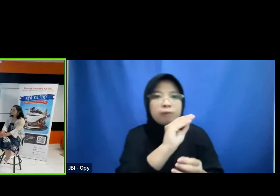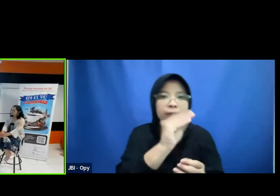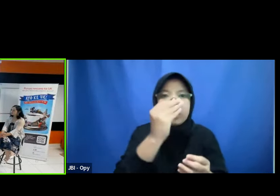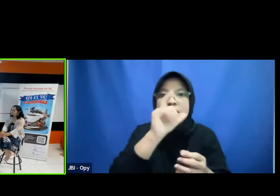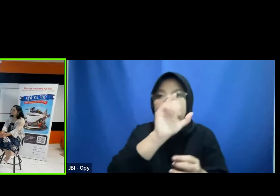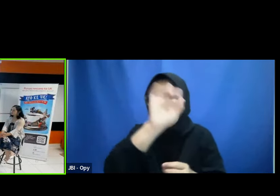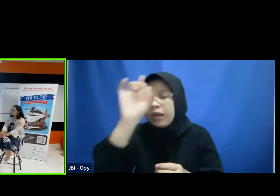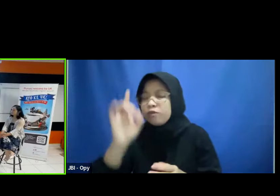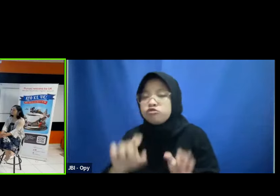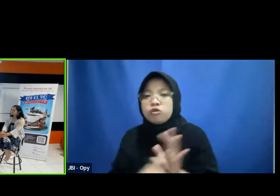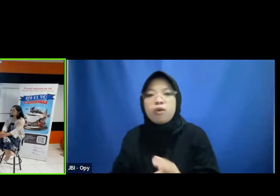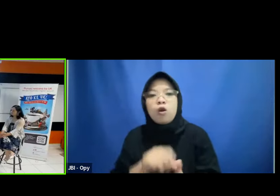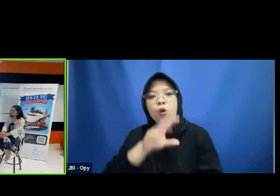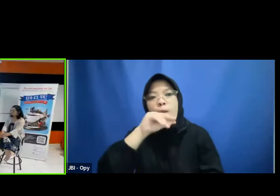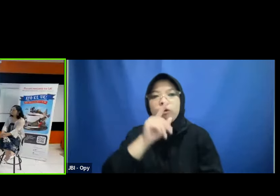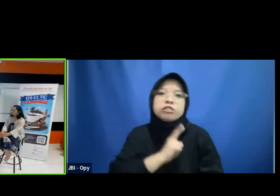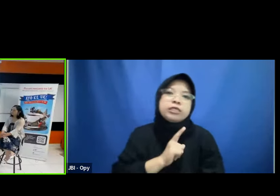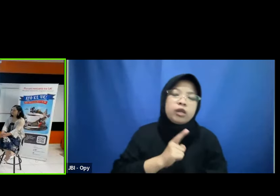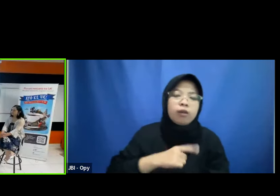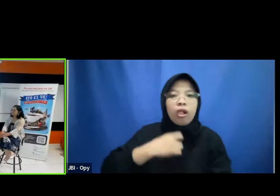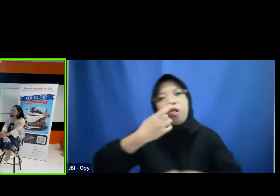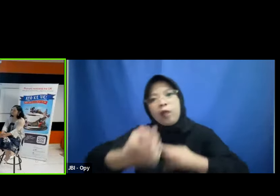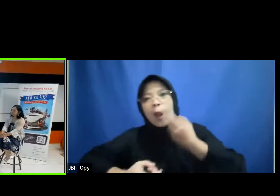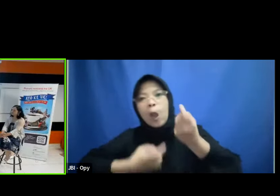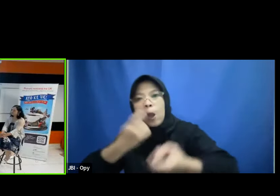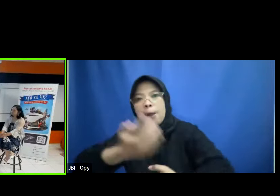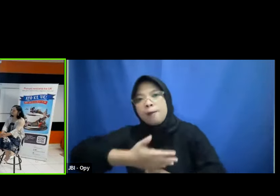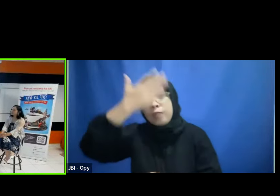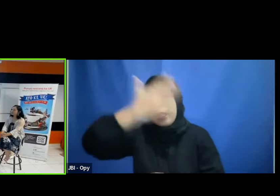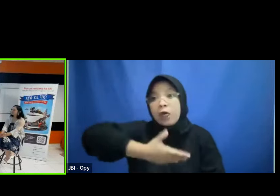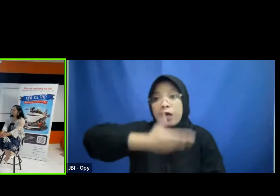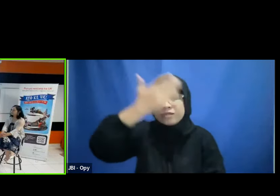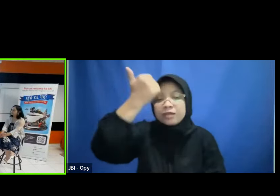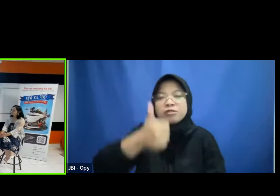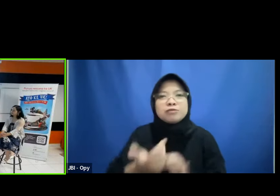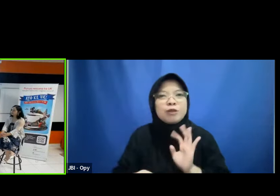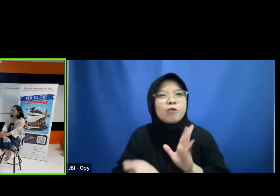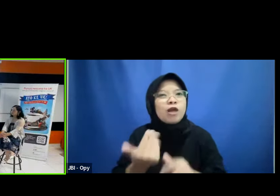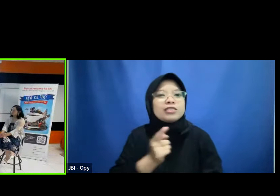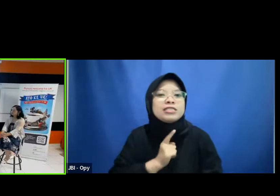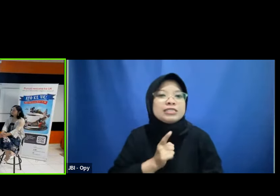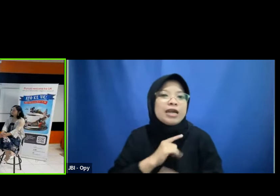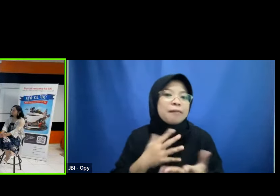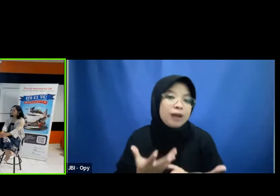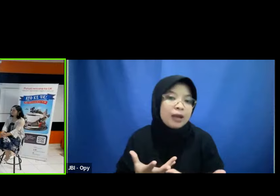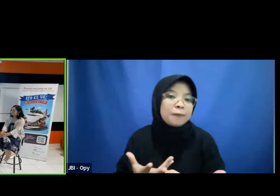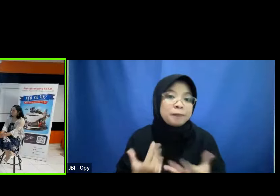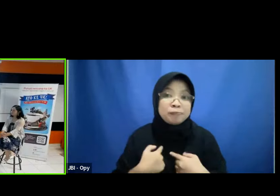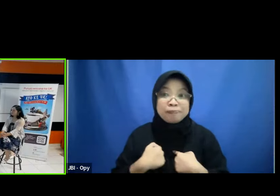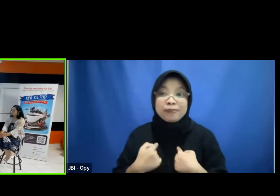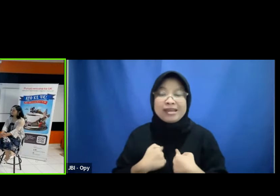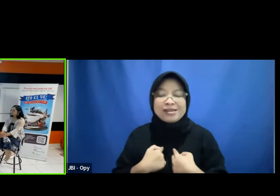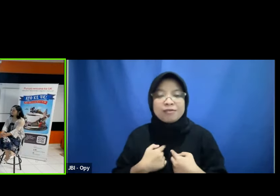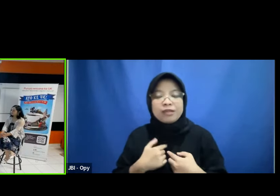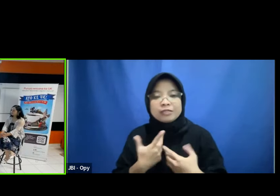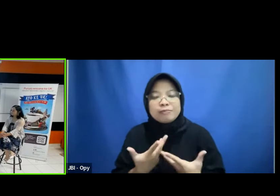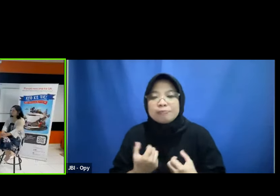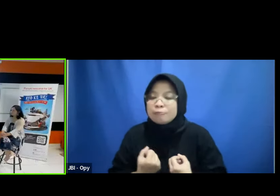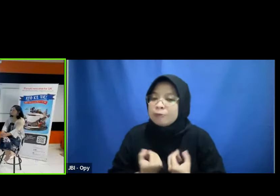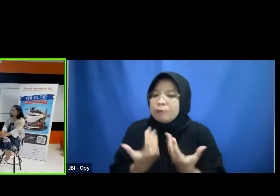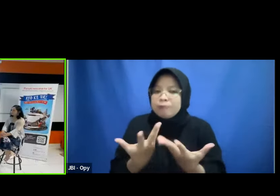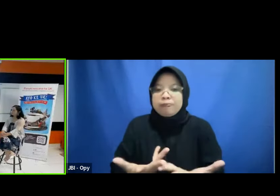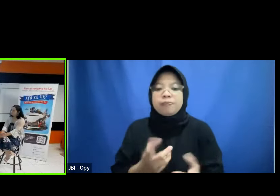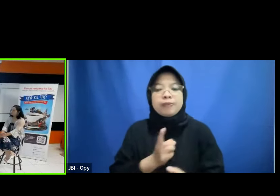coba ngomong sendiri gitu paraaprase sendiri ngomong di depan kaca kayak mengulang lagi aja your your experience and your